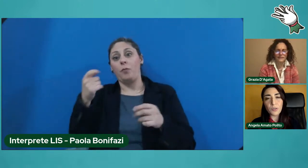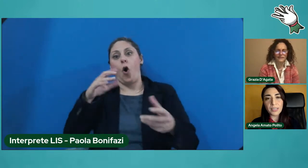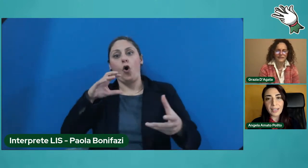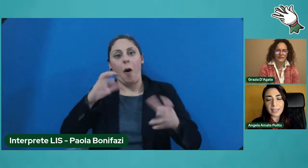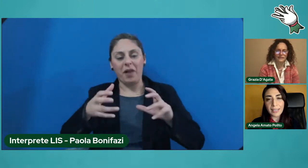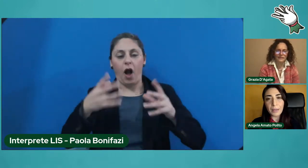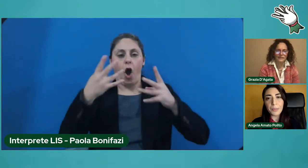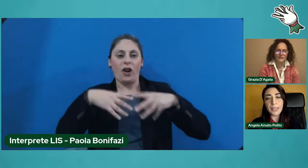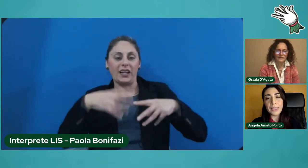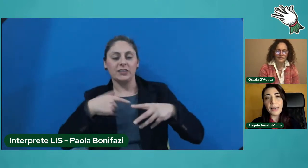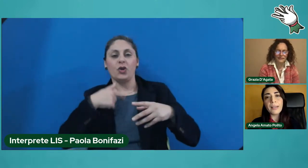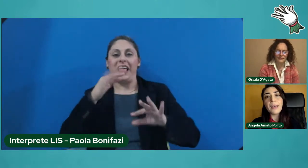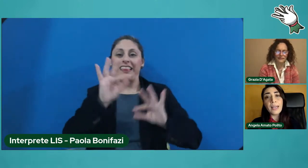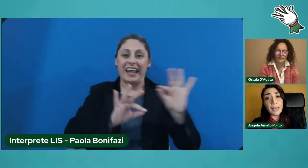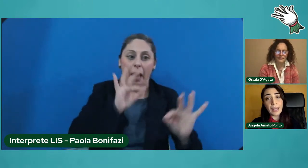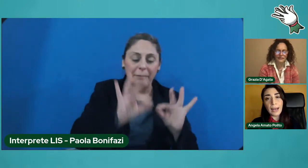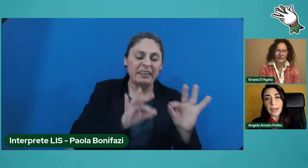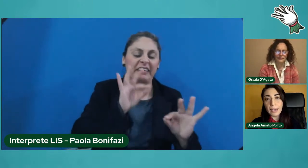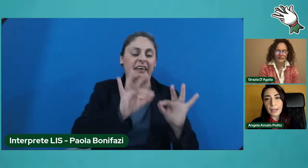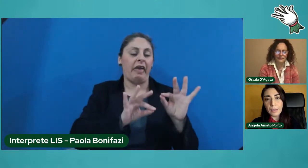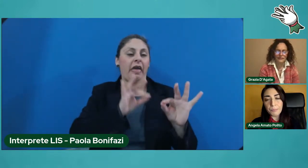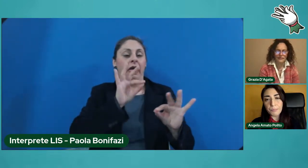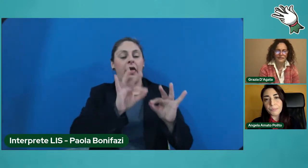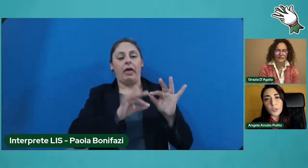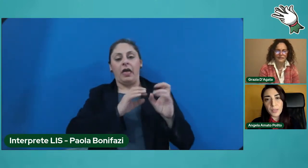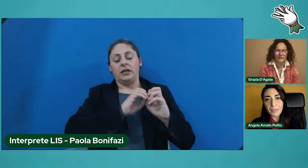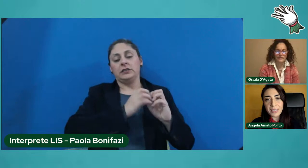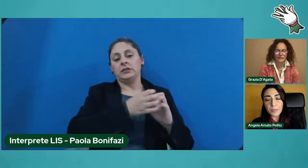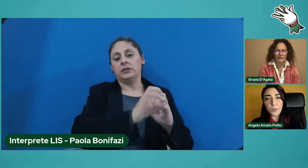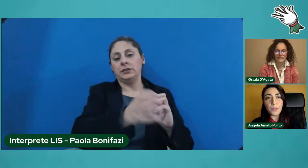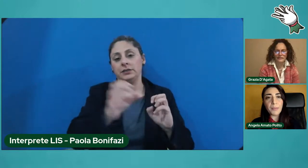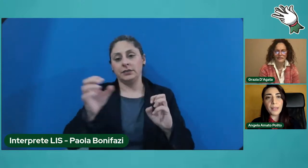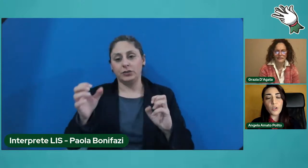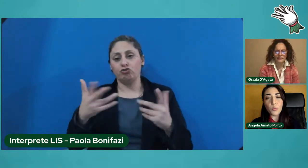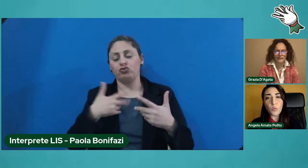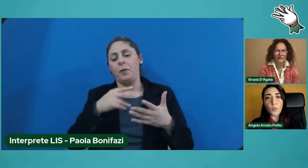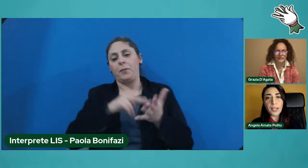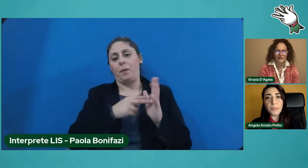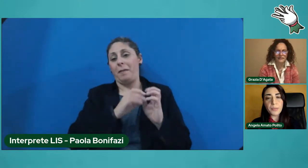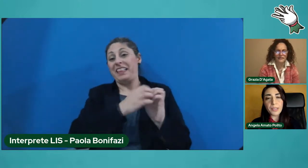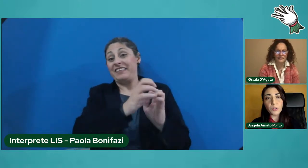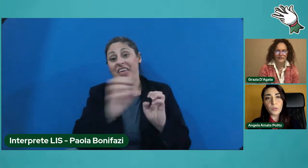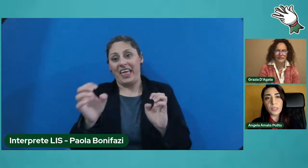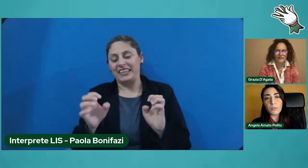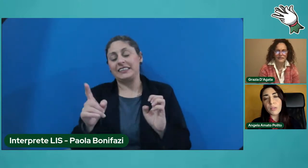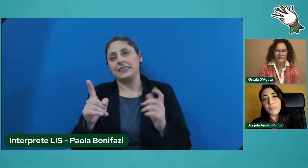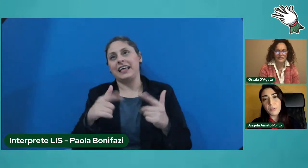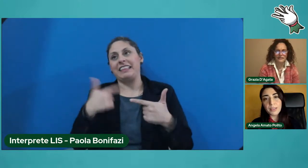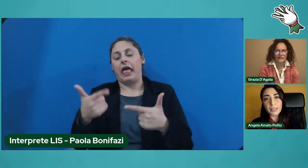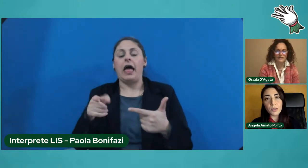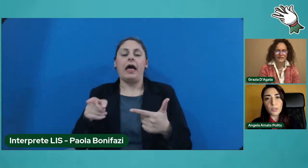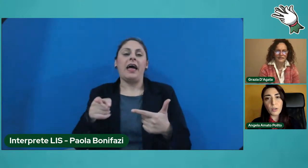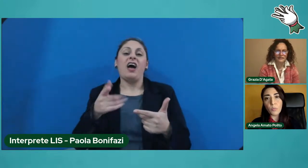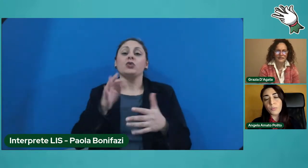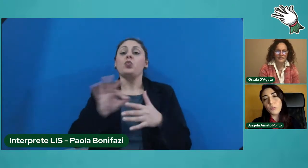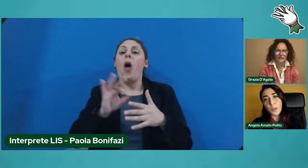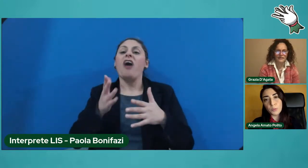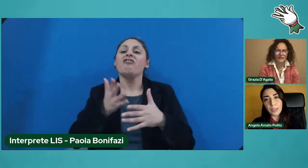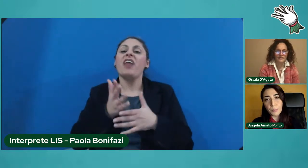l'organizzazione tra le terapie, ha insomma diversi problemi che comunque gli permettono di una frequentazione per un tempo